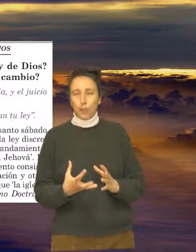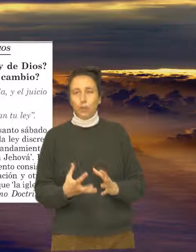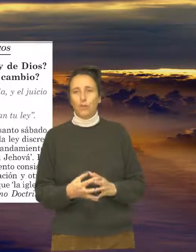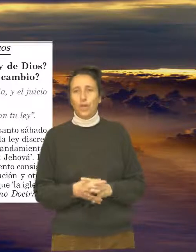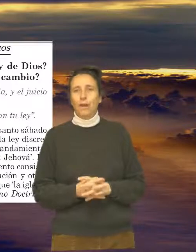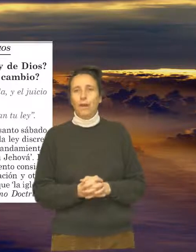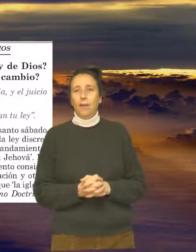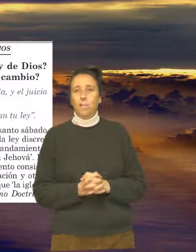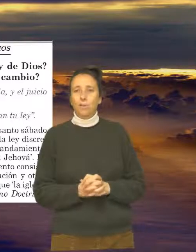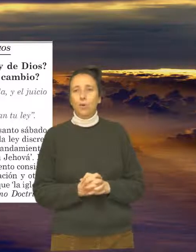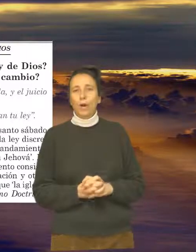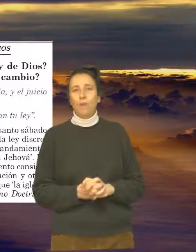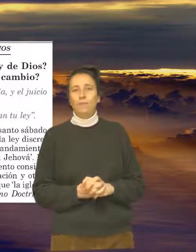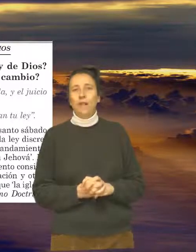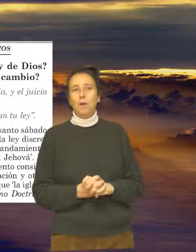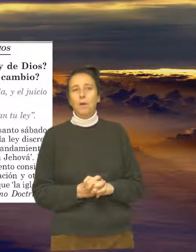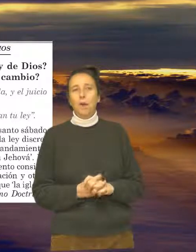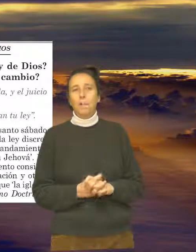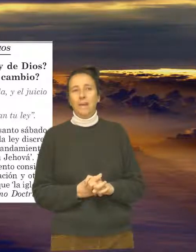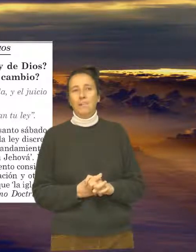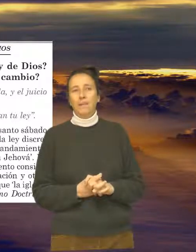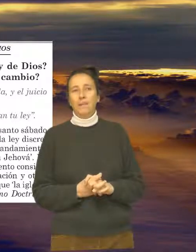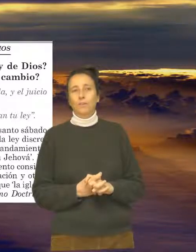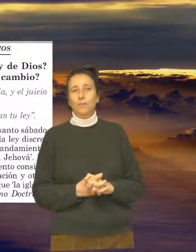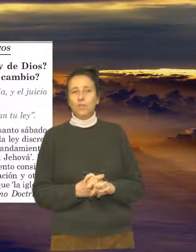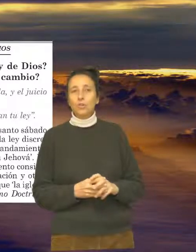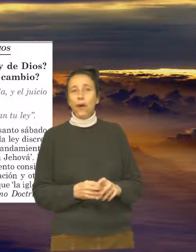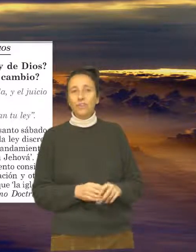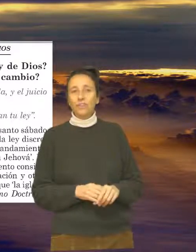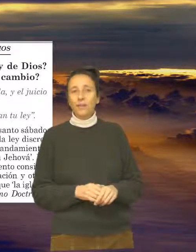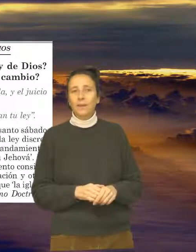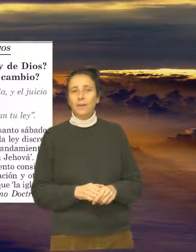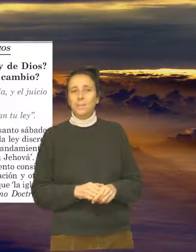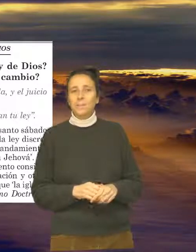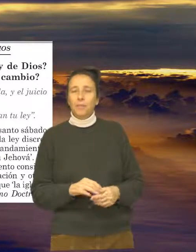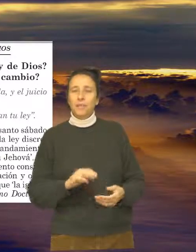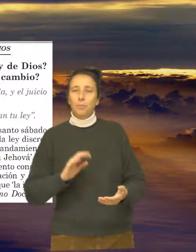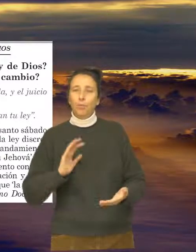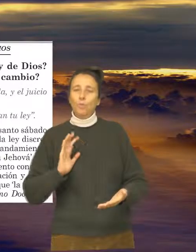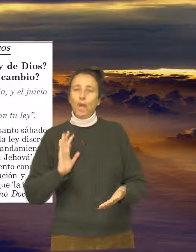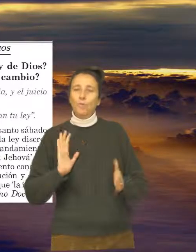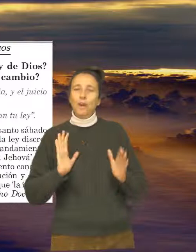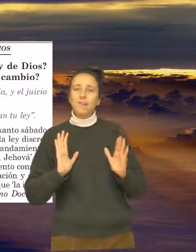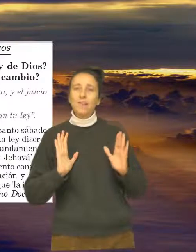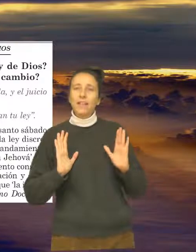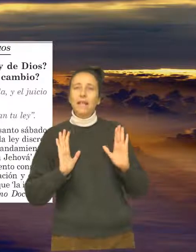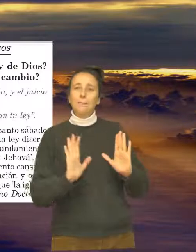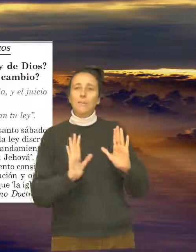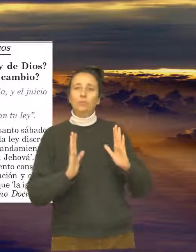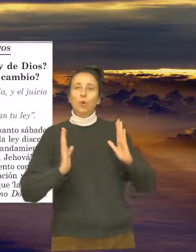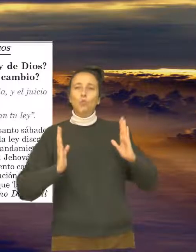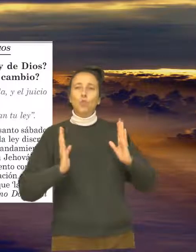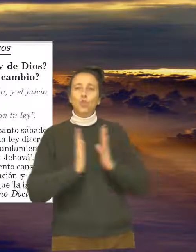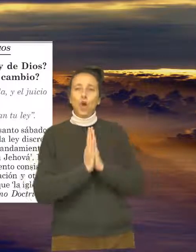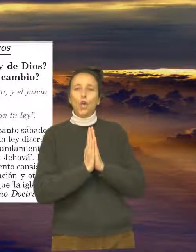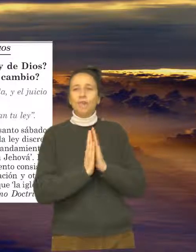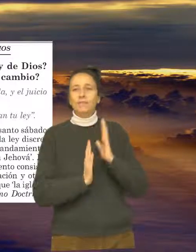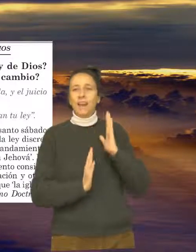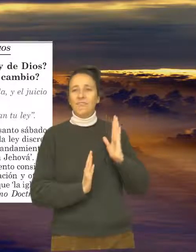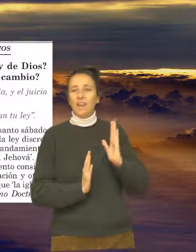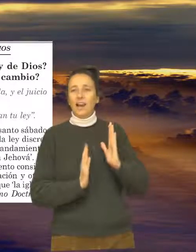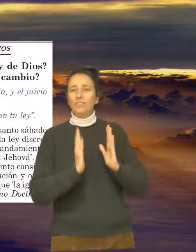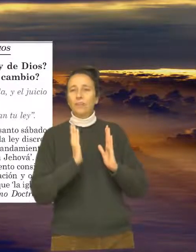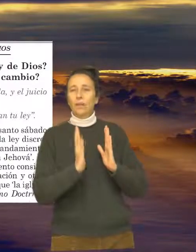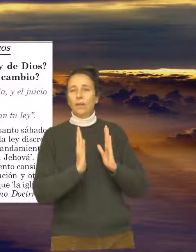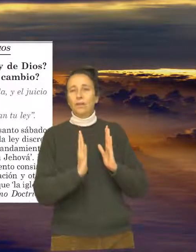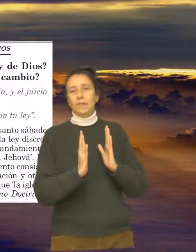creencia religiosa pura de acuerdo a la palabra de Dios. Y eso hace que se produzca un enfrentamiento, un choque